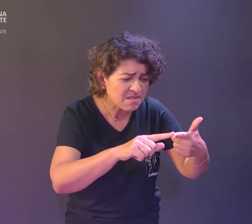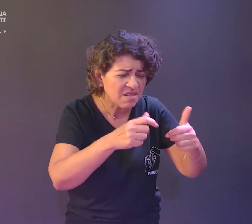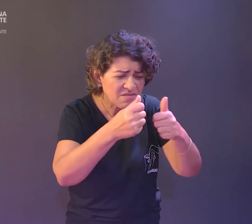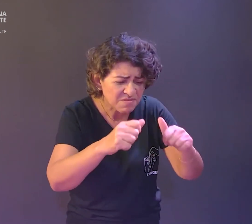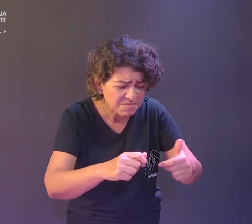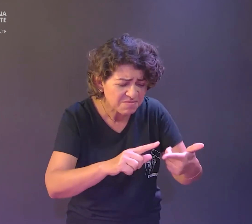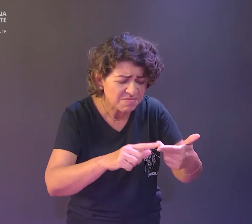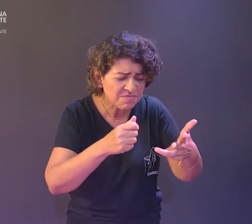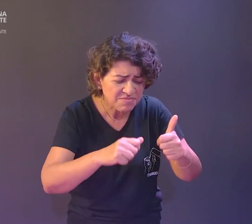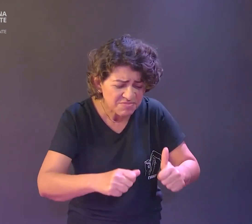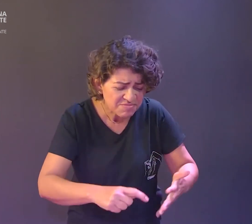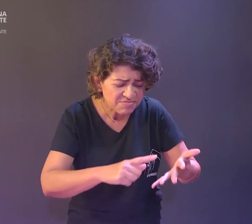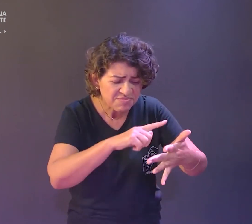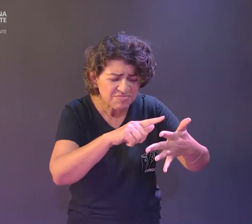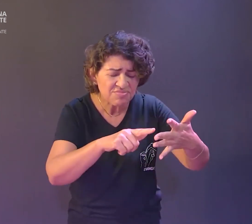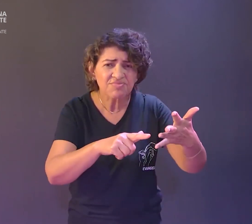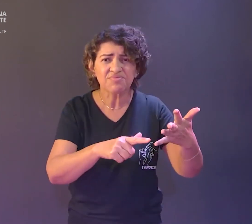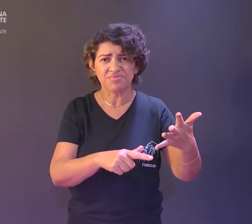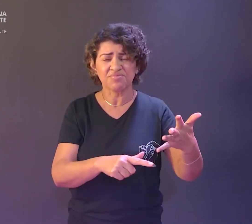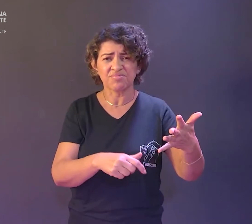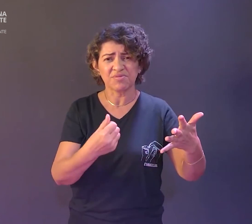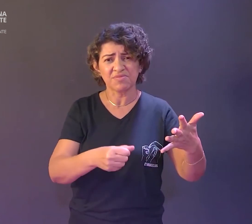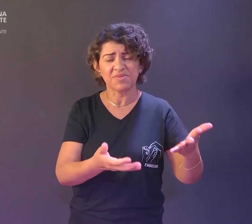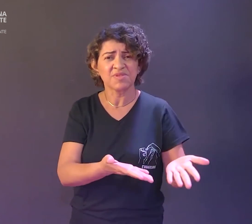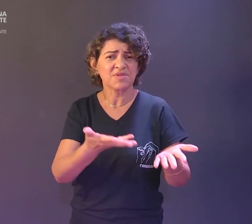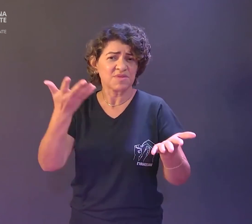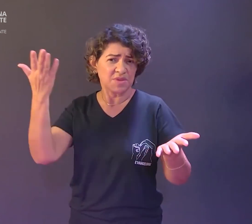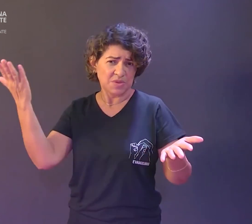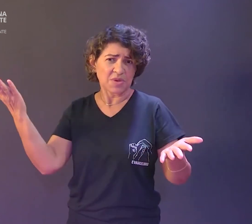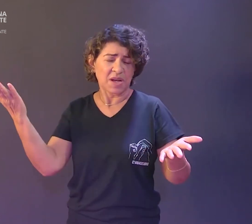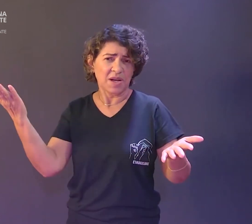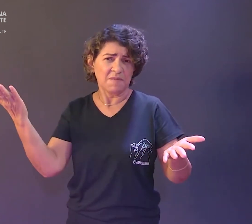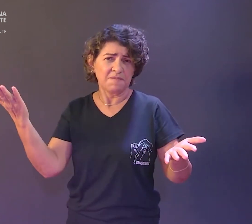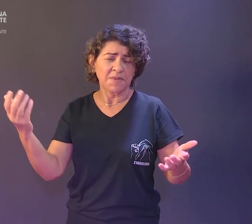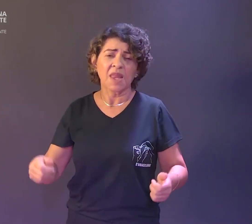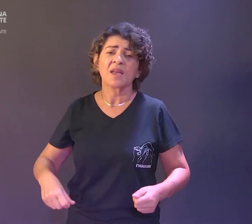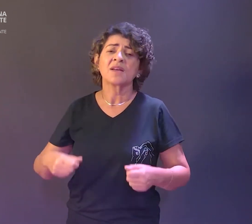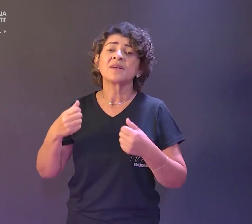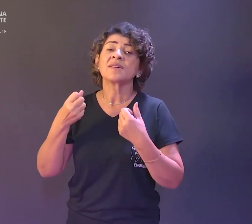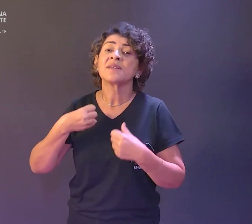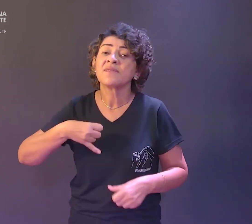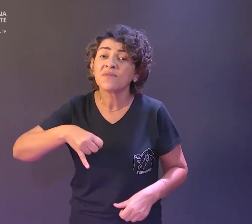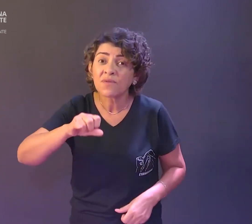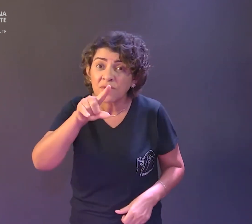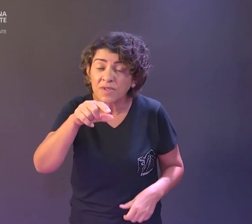Permita que Jesus se torne realmente Deus sobre todas as coisas em seu coração.